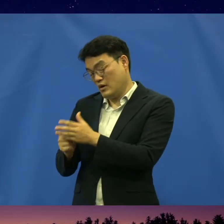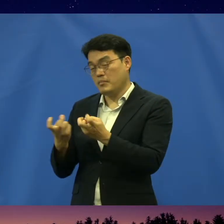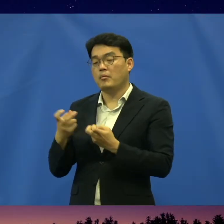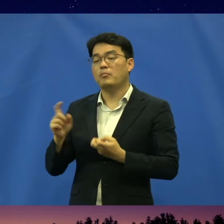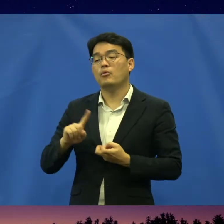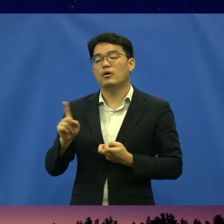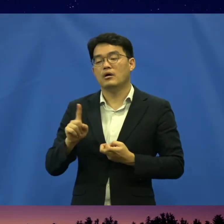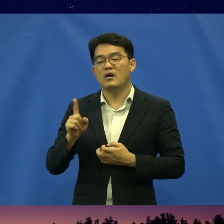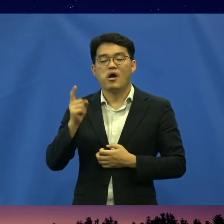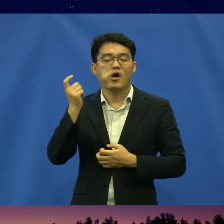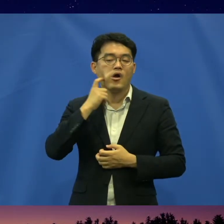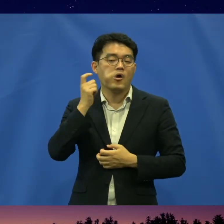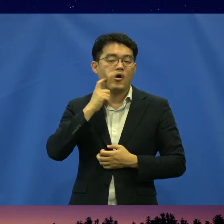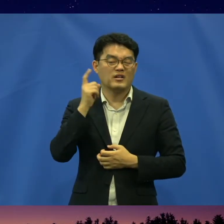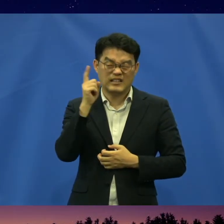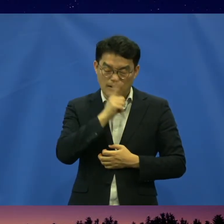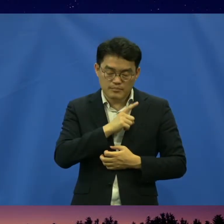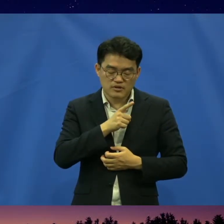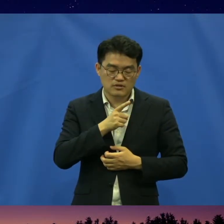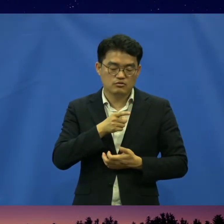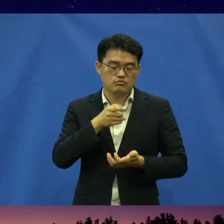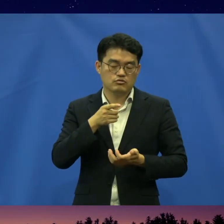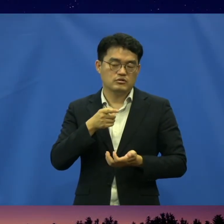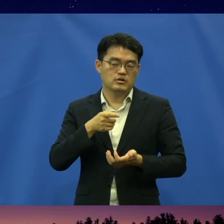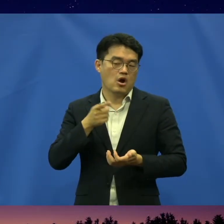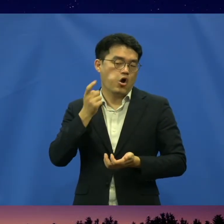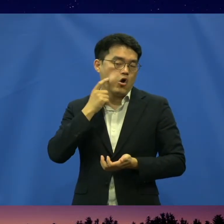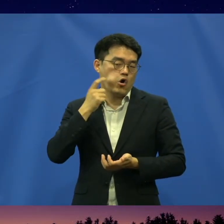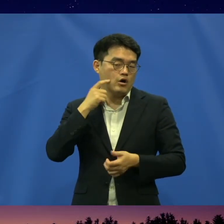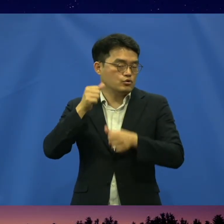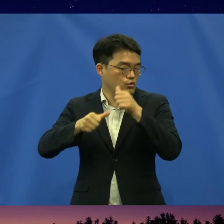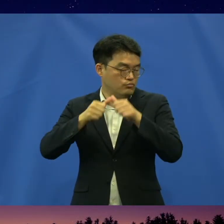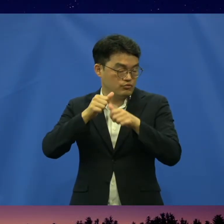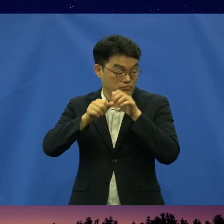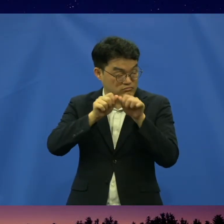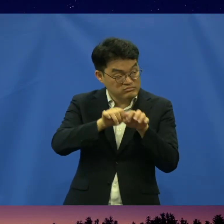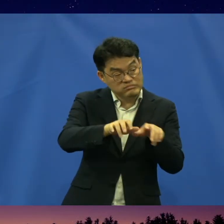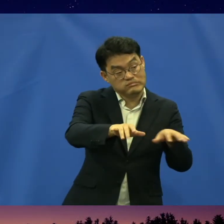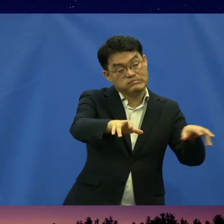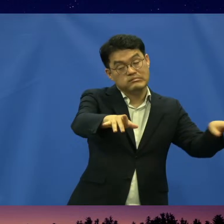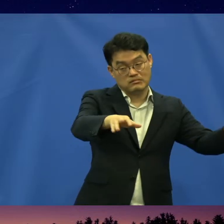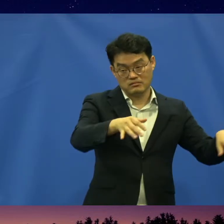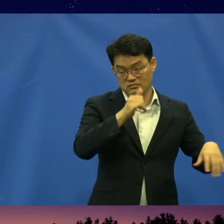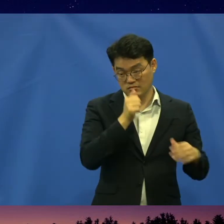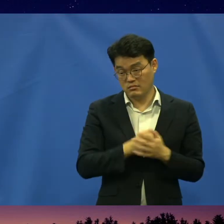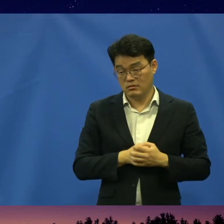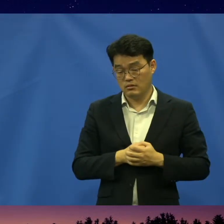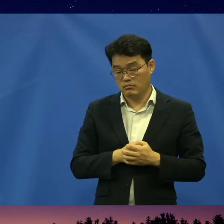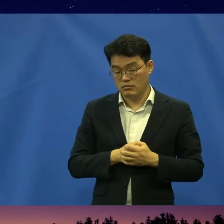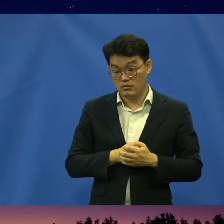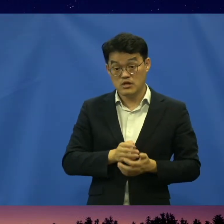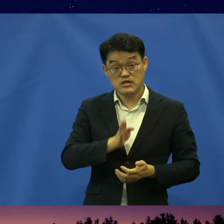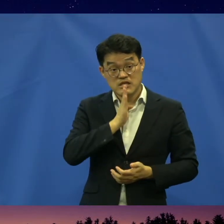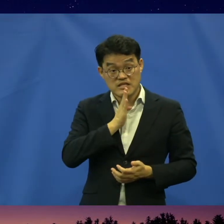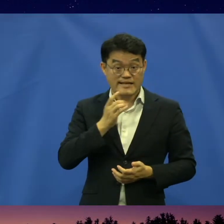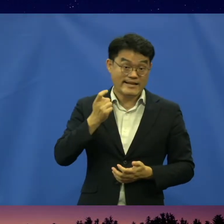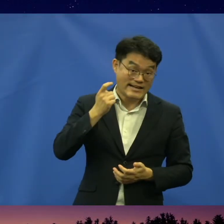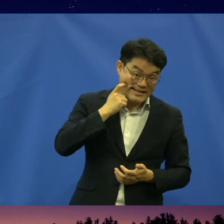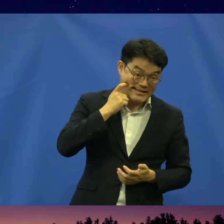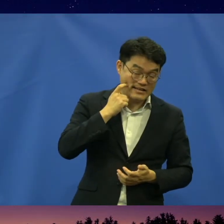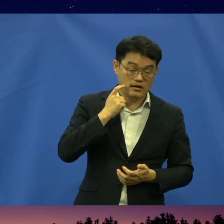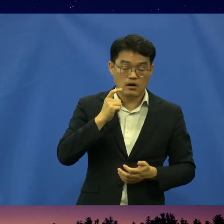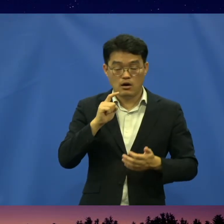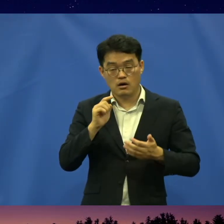그냥 소문을 퍼뜨리는 거예요. 그냥 일단 퍼뜨려. 악플을 달고 그냥 안 좋은 소문을